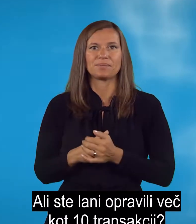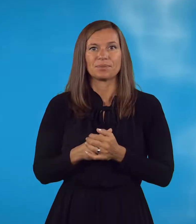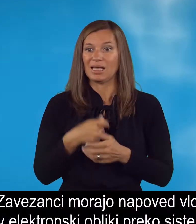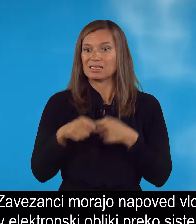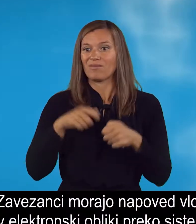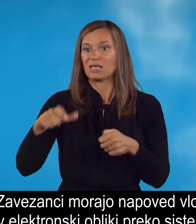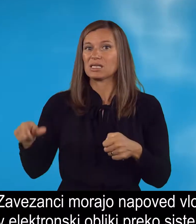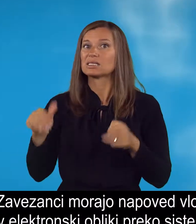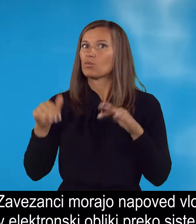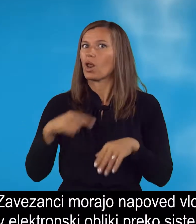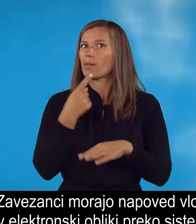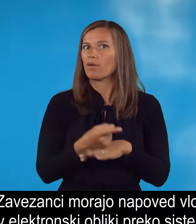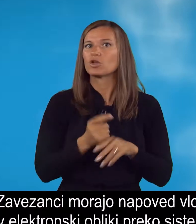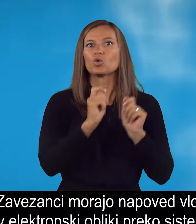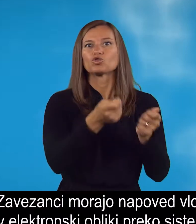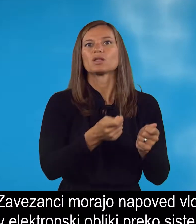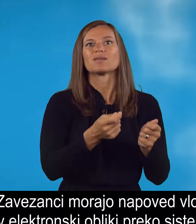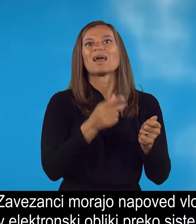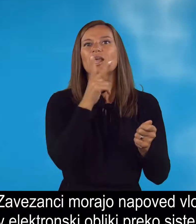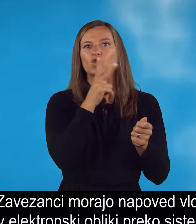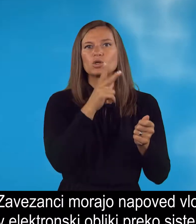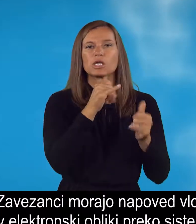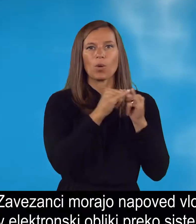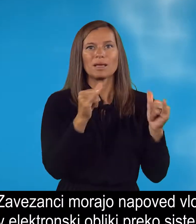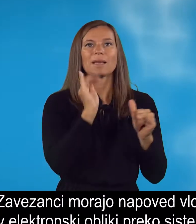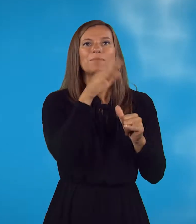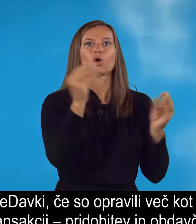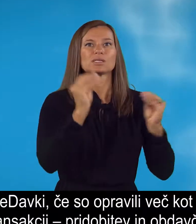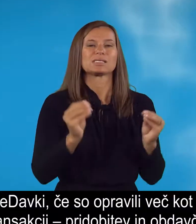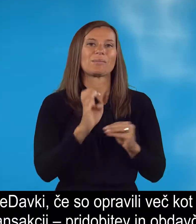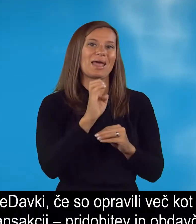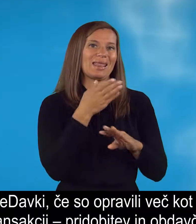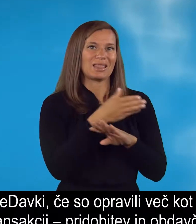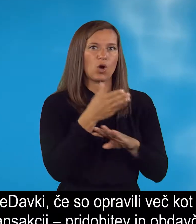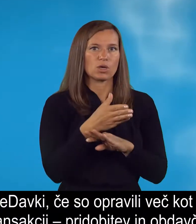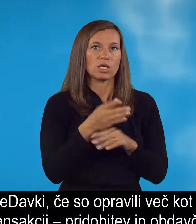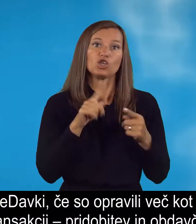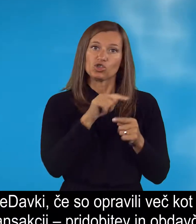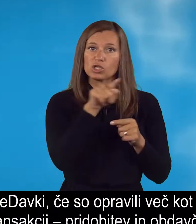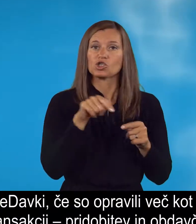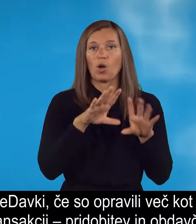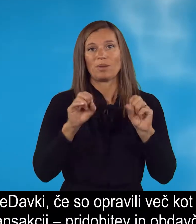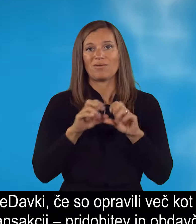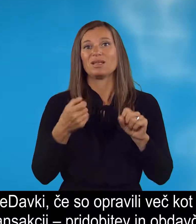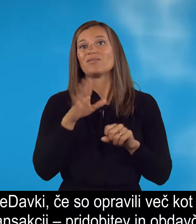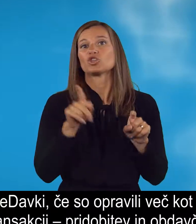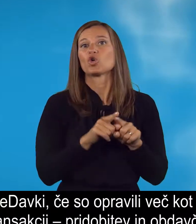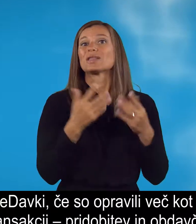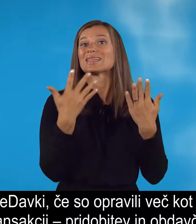Zavezanci morajo napoved vložiti v elektronski obliki preko sistema e-davki, če so opravili več kot 10